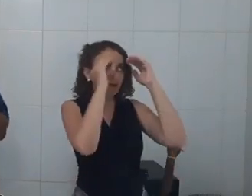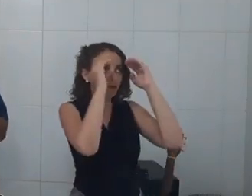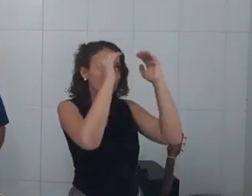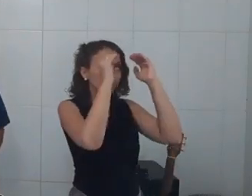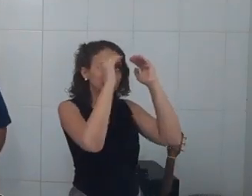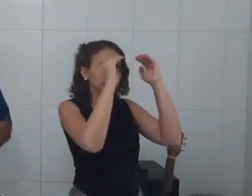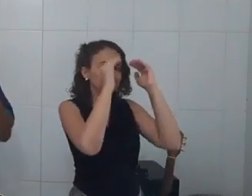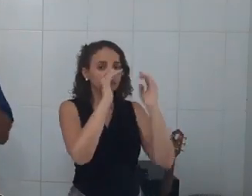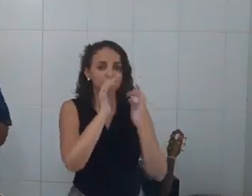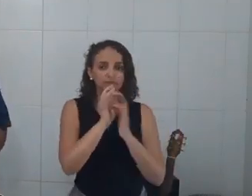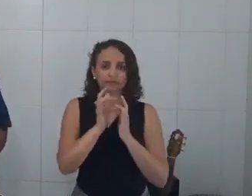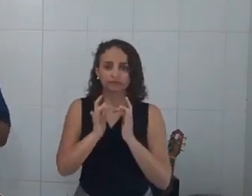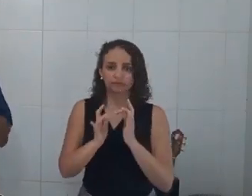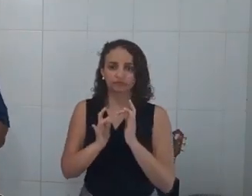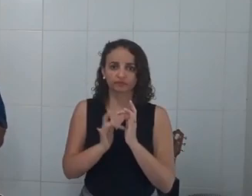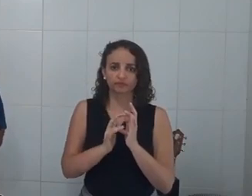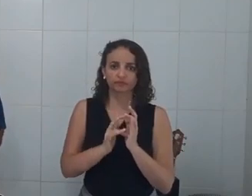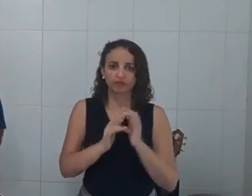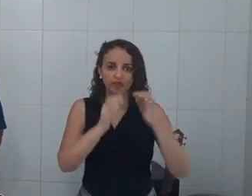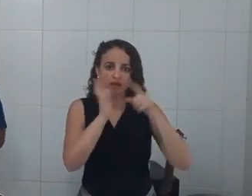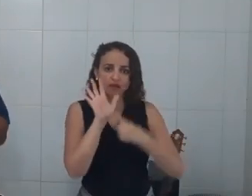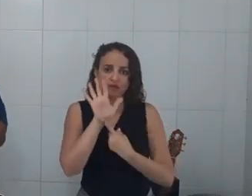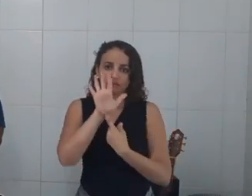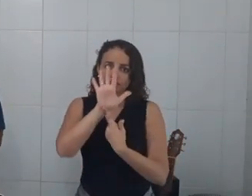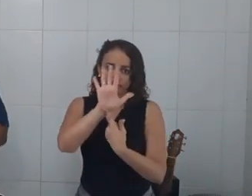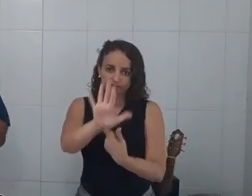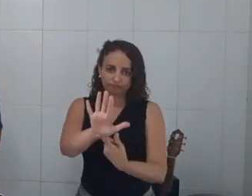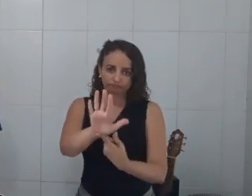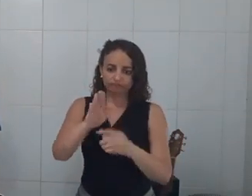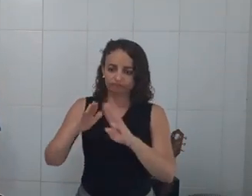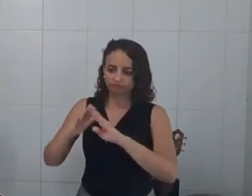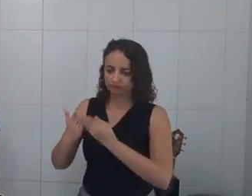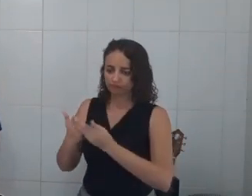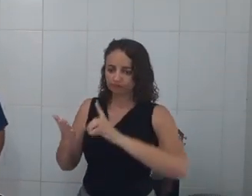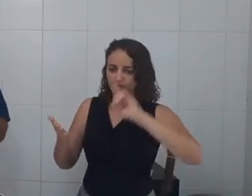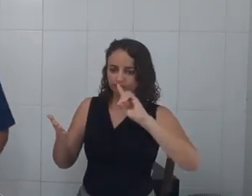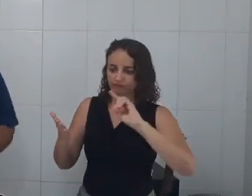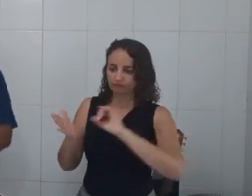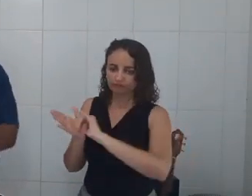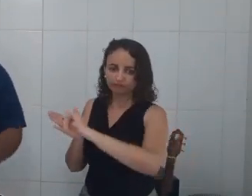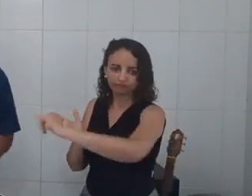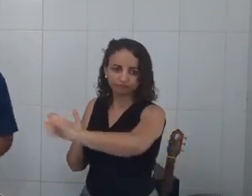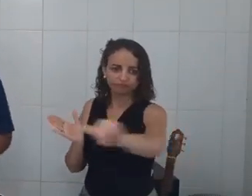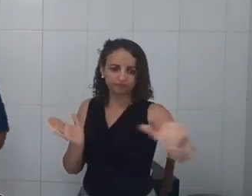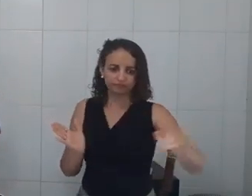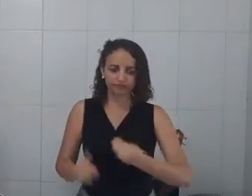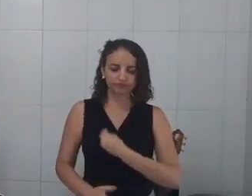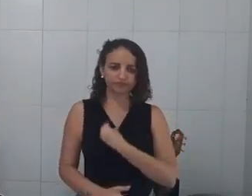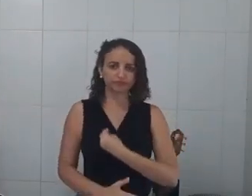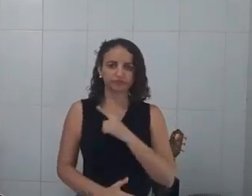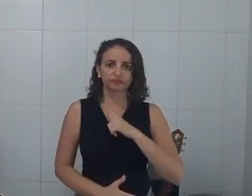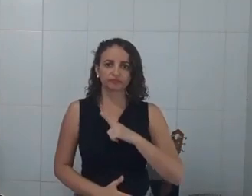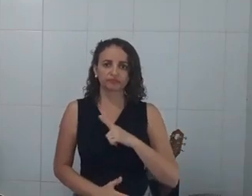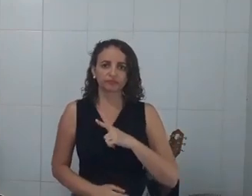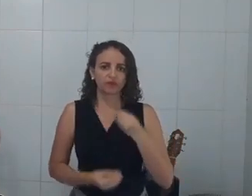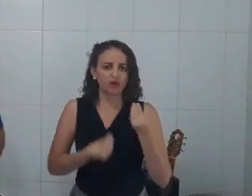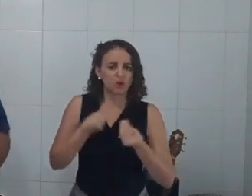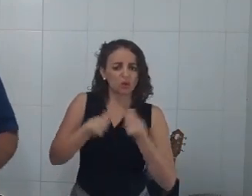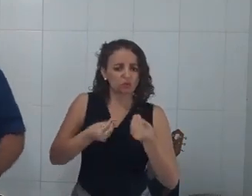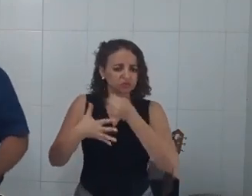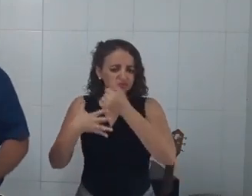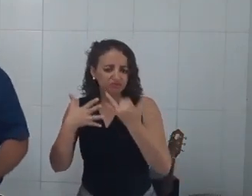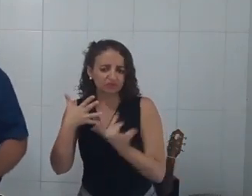os aspectos da palavra do Senhor na vida dos seus membros. Quais são as qualidades e as características que